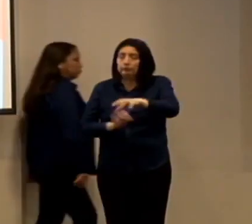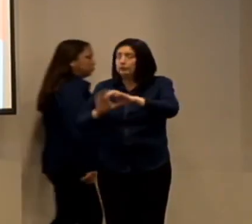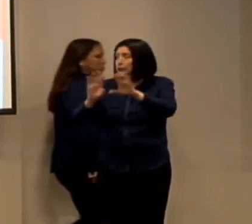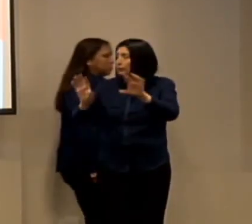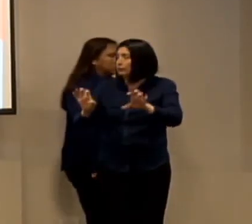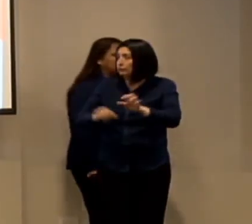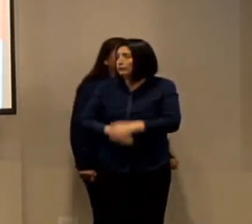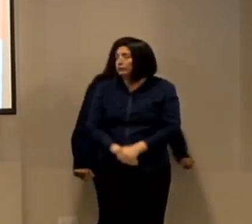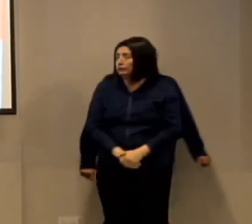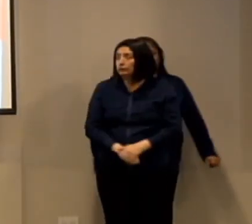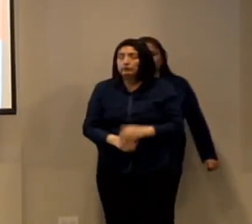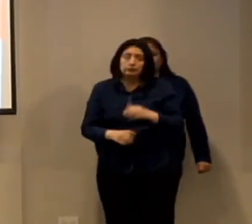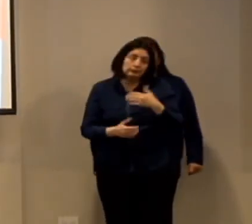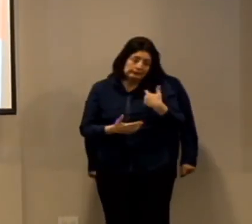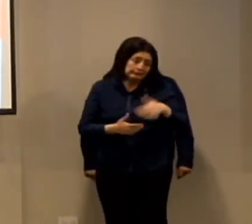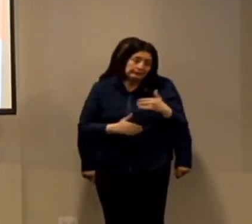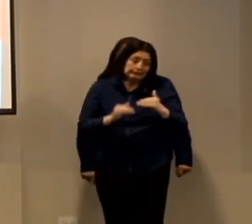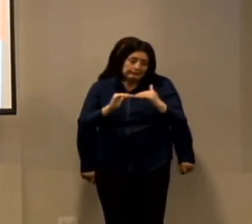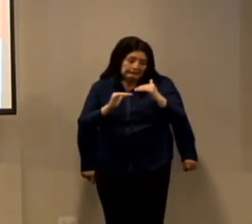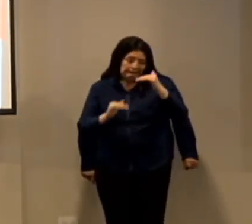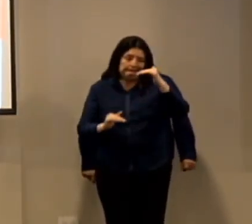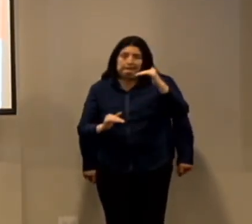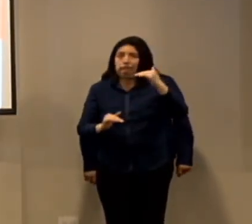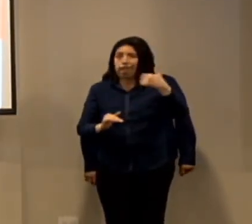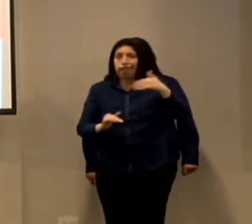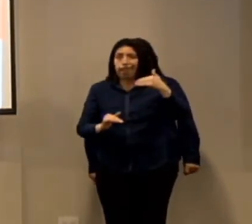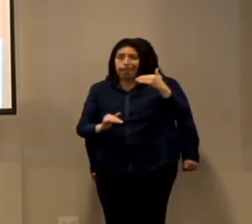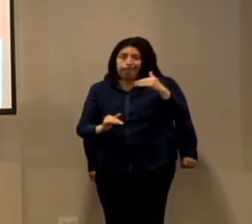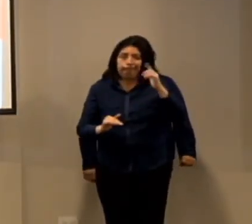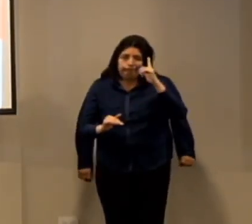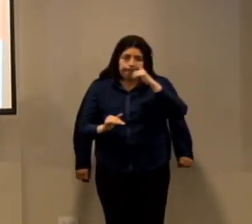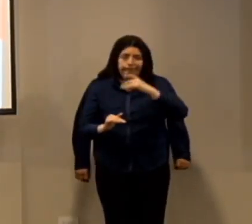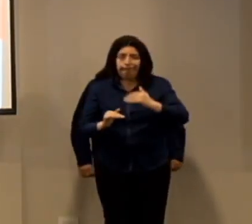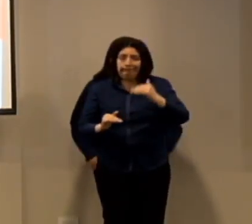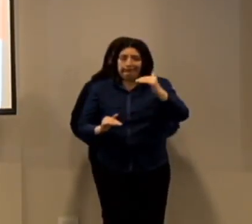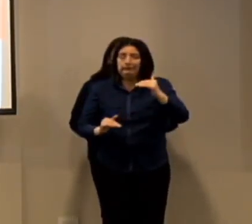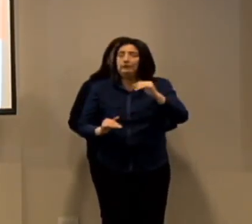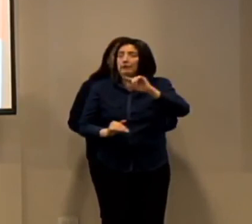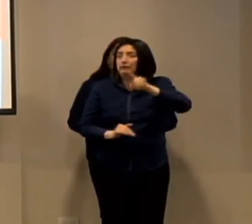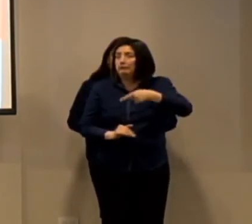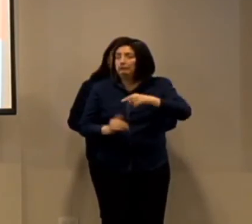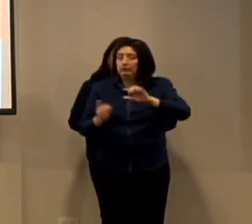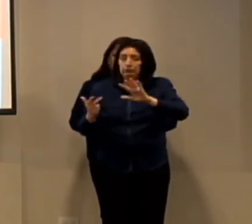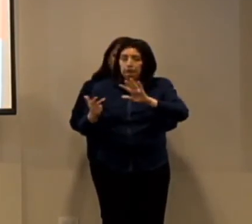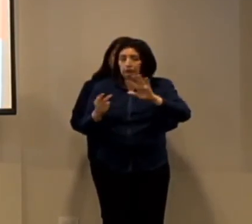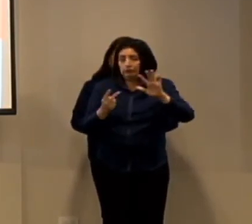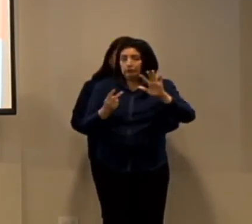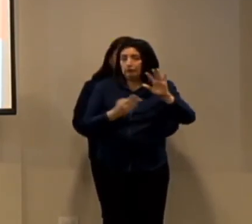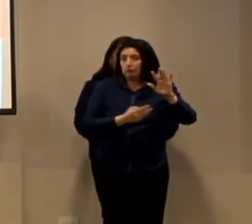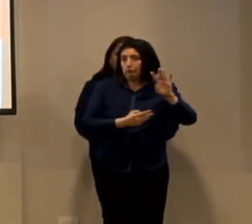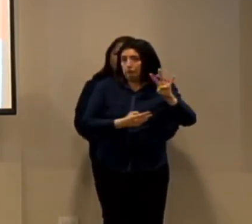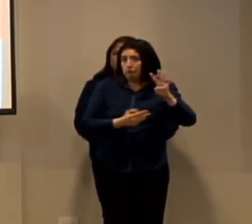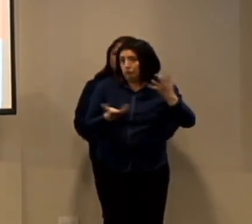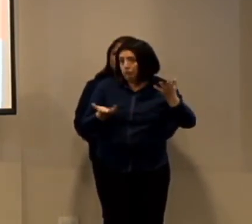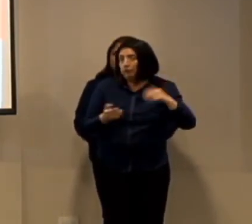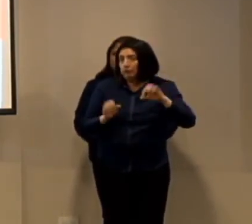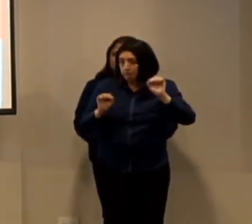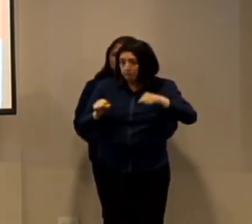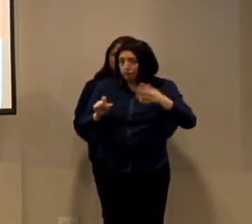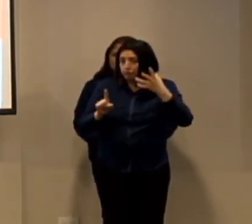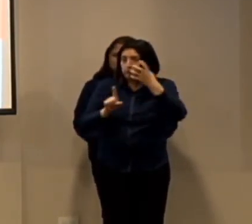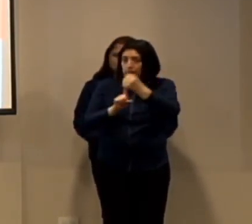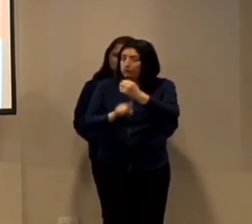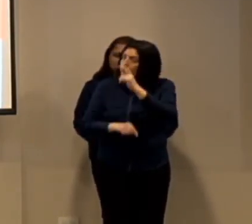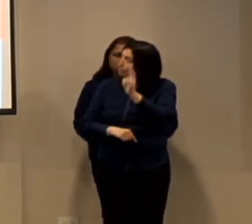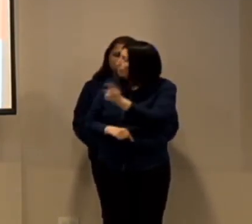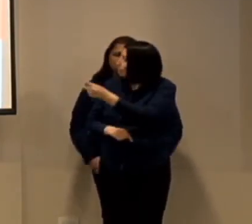certificación. Todavía nuestra brecha es grande. Son 1.874, ¿no es cierto? Entonces, lleguemos a eso, pues.